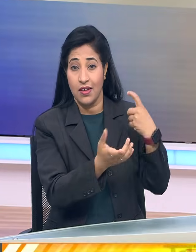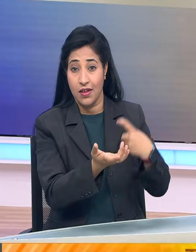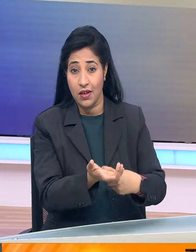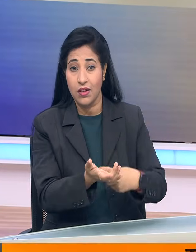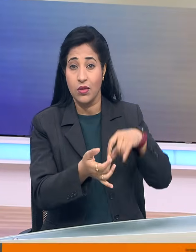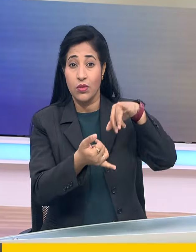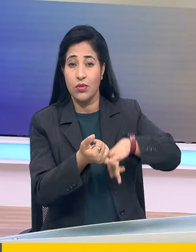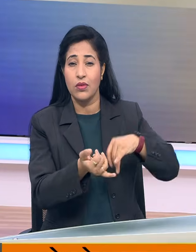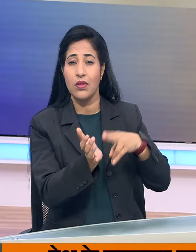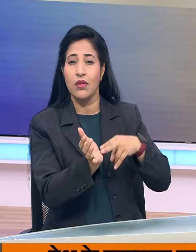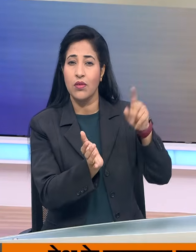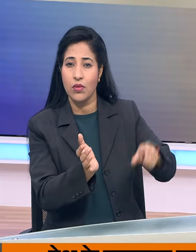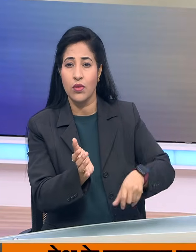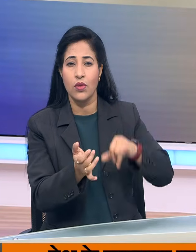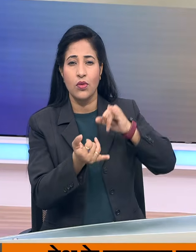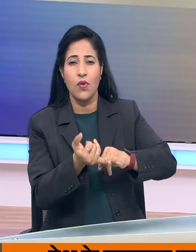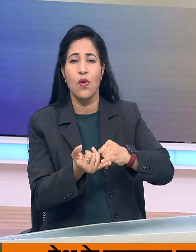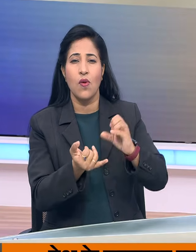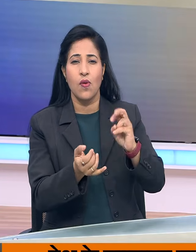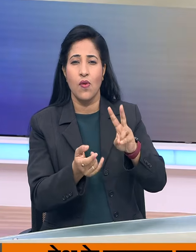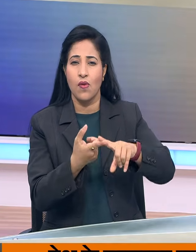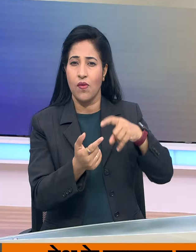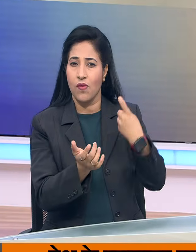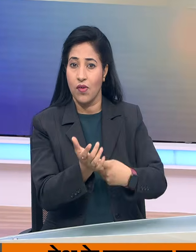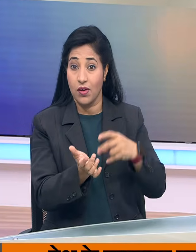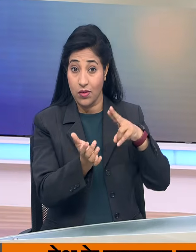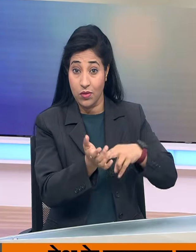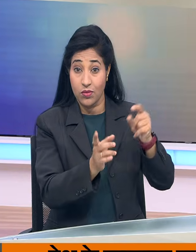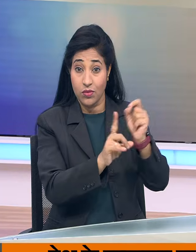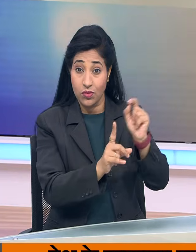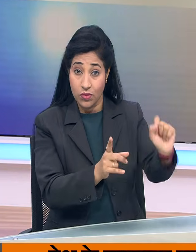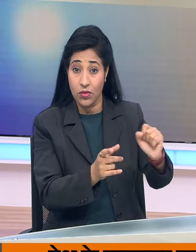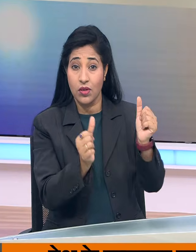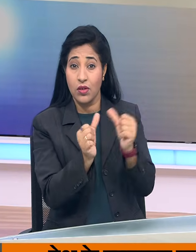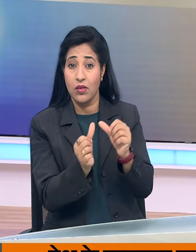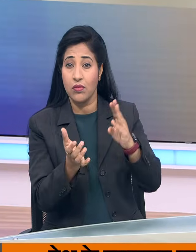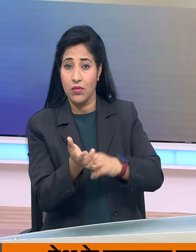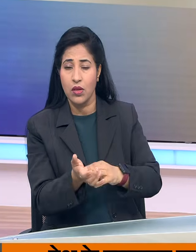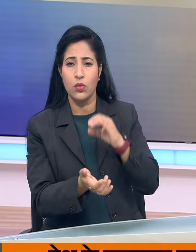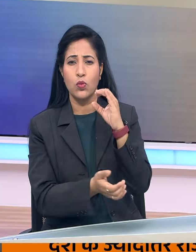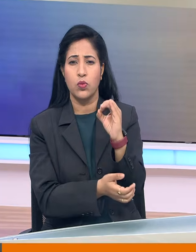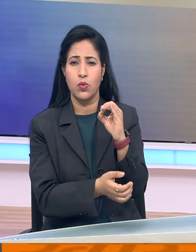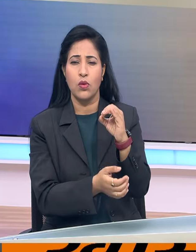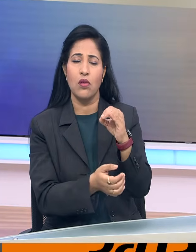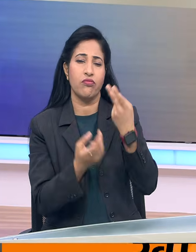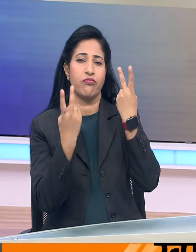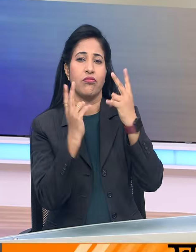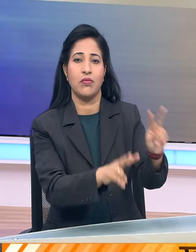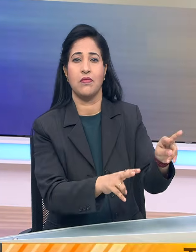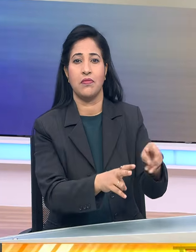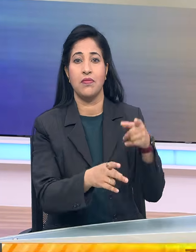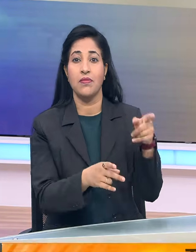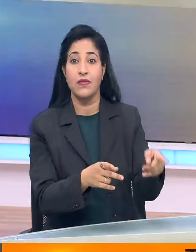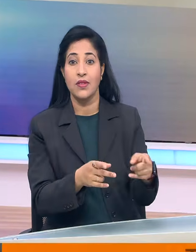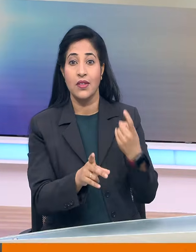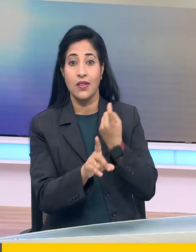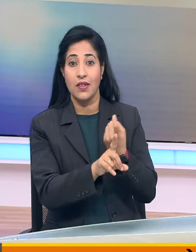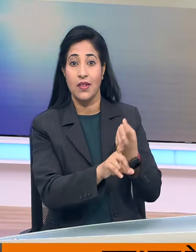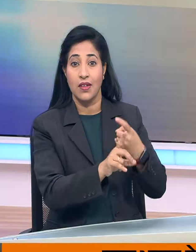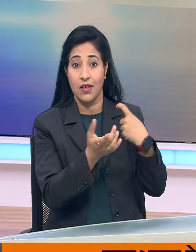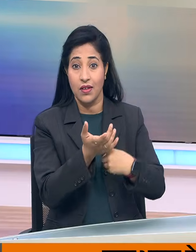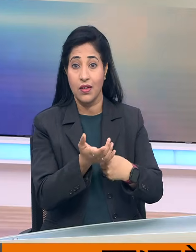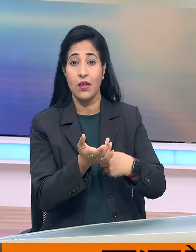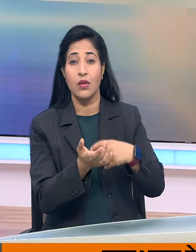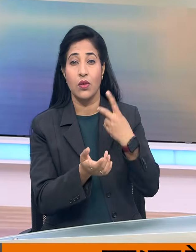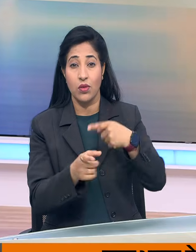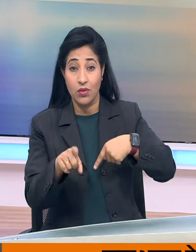सुनील नरेन ने सुपर ओवर में निकोलस पूरन और एडन मार्करम को 0 पर चलता किया। केकेआर को सुपर ओवर में सिर्फ 2